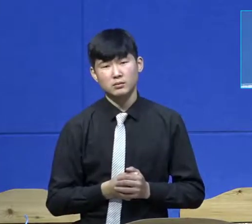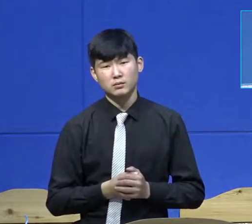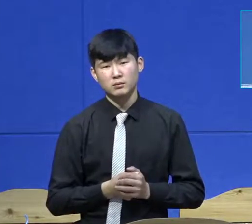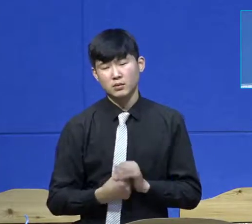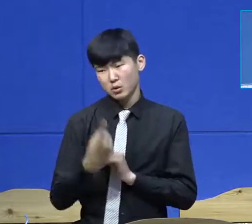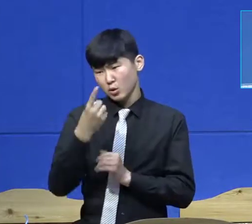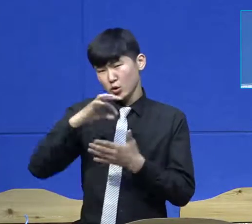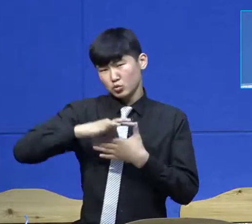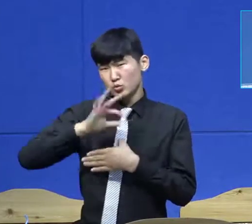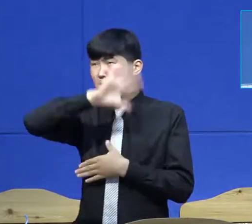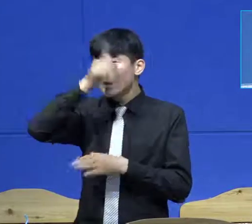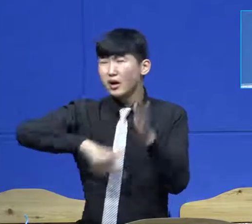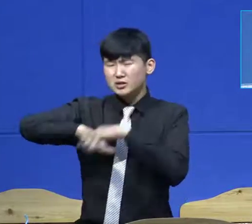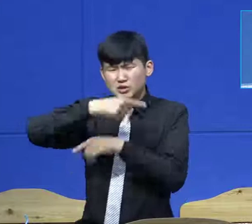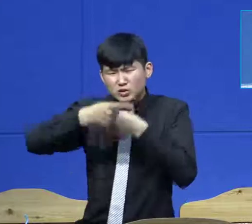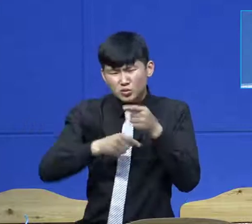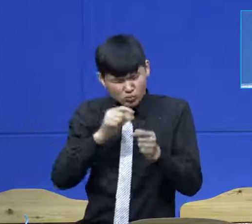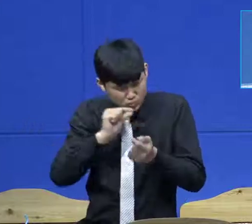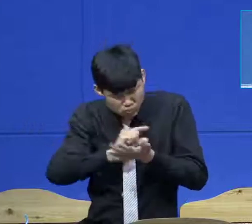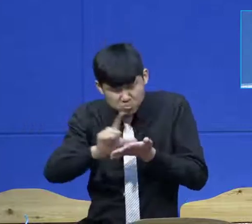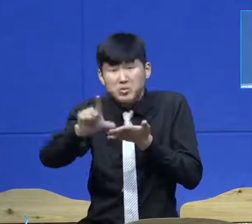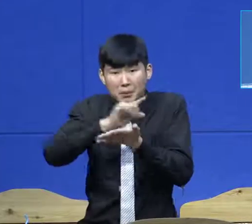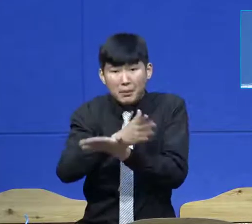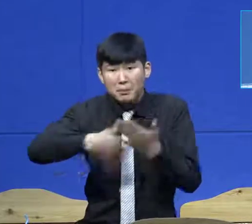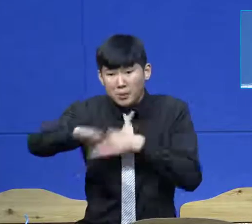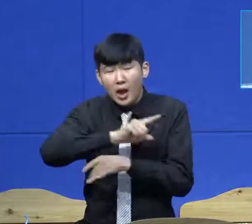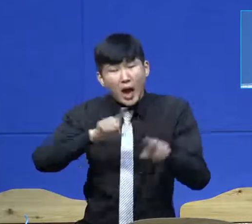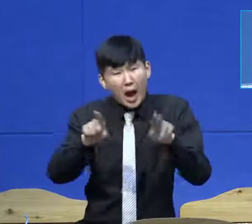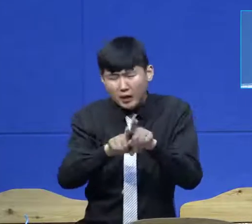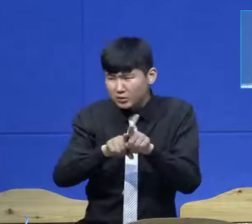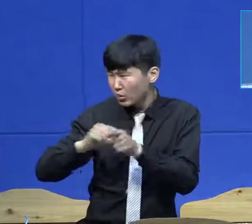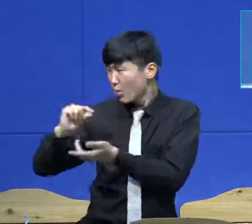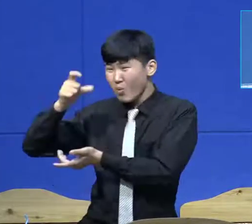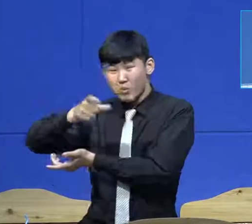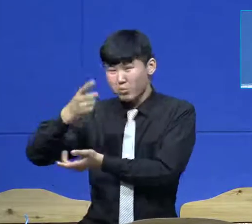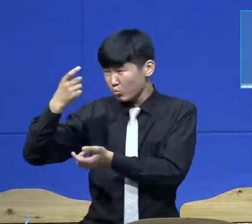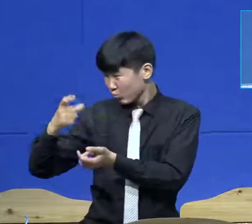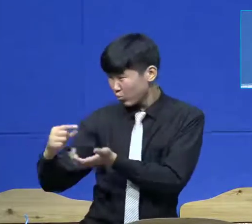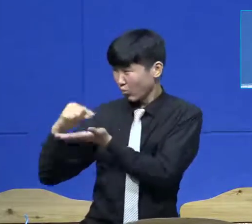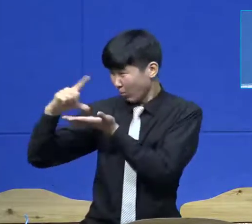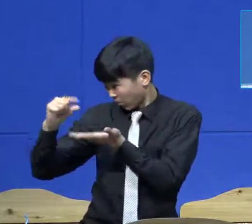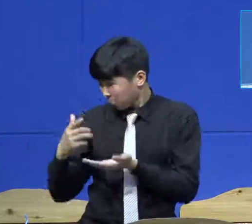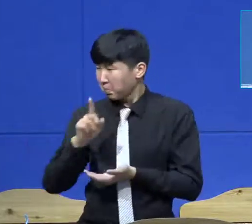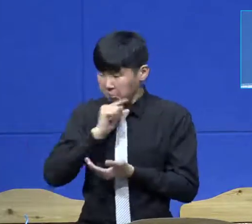Нэг сүнсийг тэнгэр газраас илүү үнэтэй тооцдгоо гэж байна. Бид нар ч гэсэн тийг тооцож байна уу?